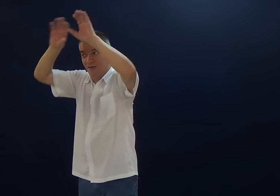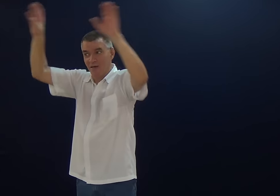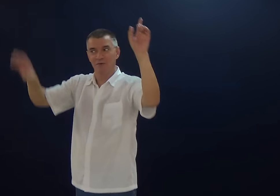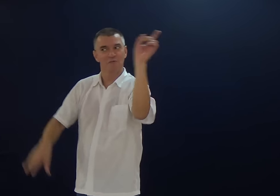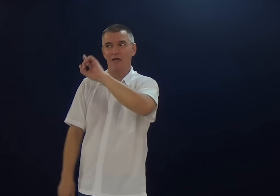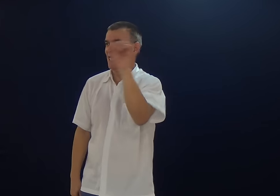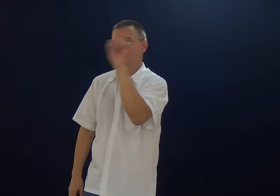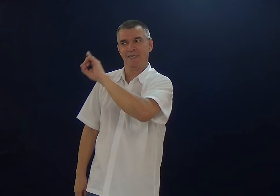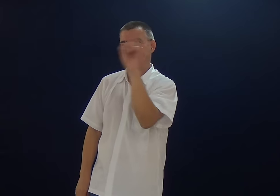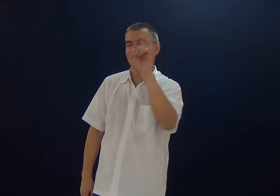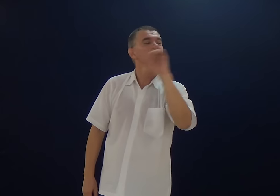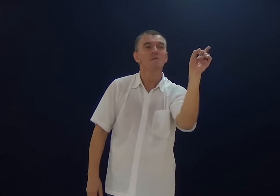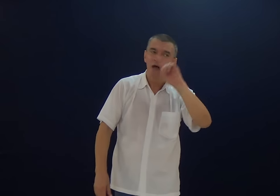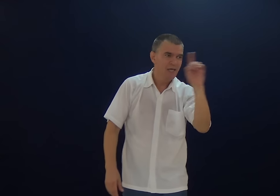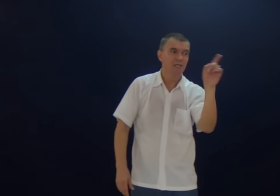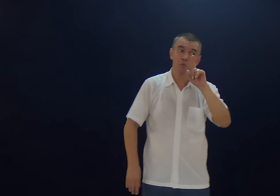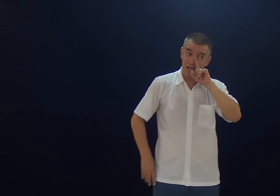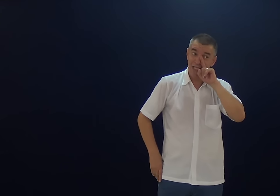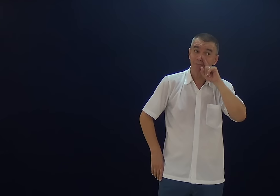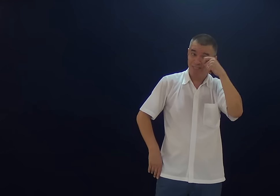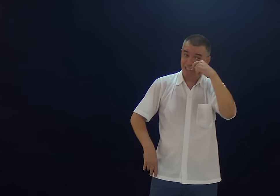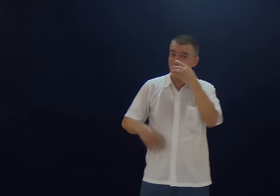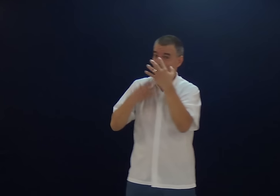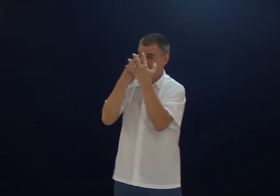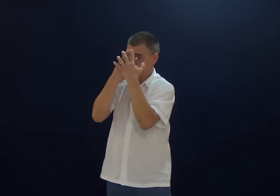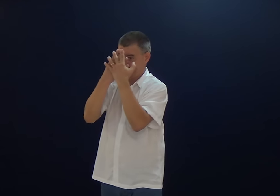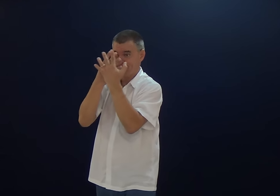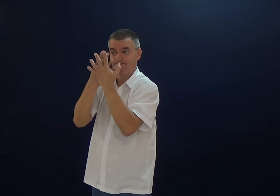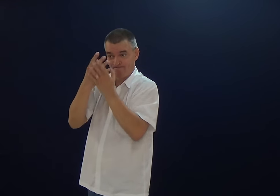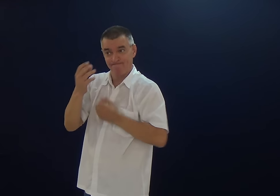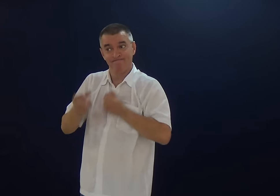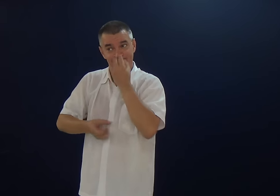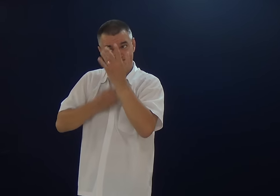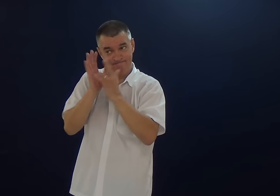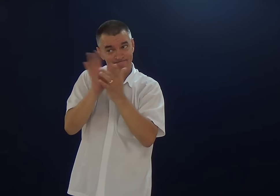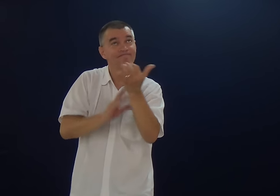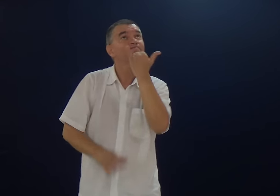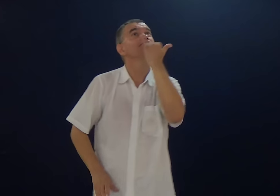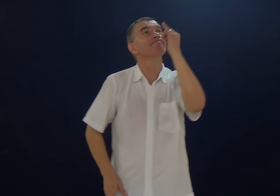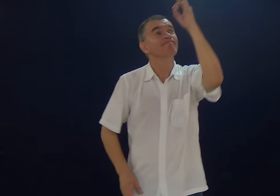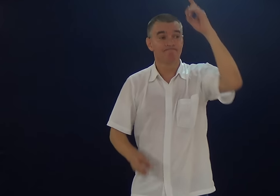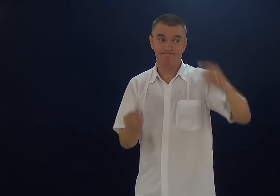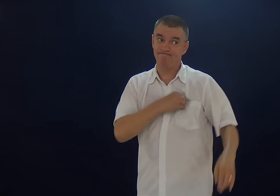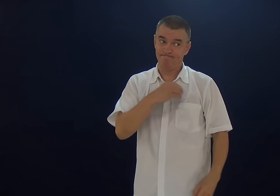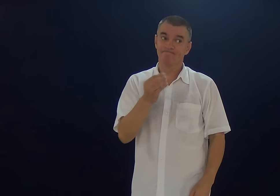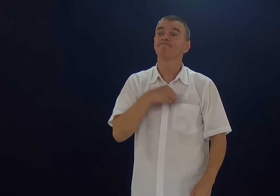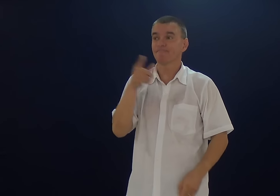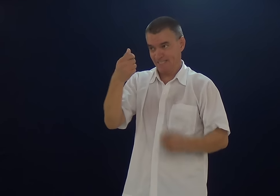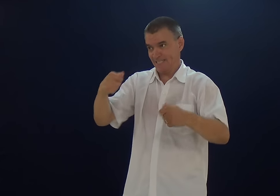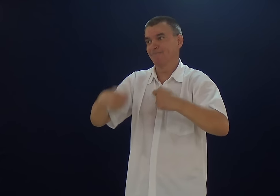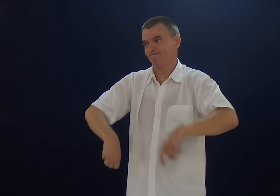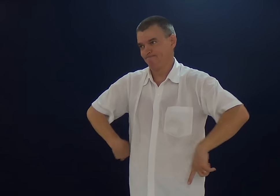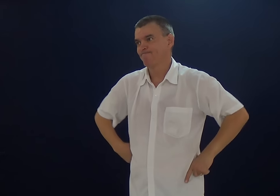perigoso porque o fofoqueiro não vai pro céu se você é uma dessas pessoas que gosta de